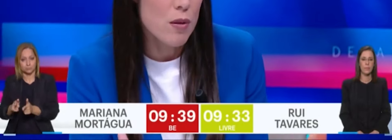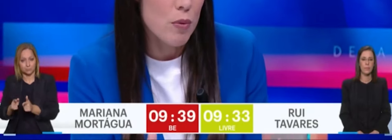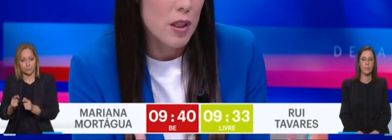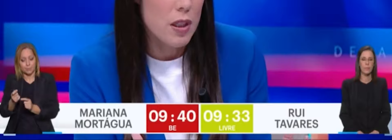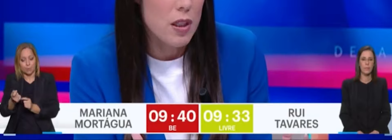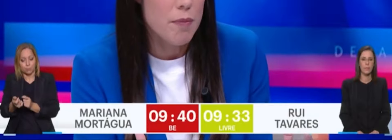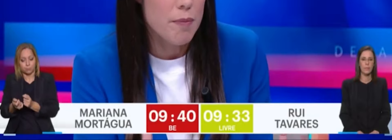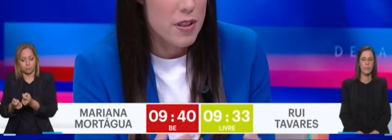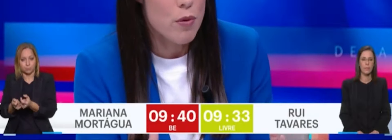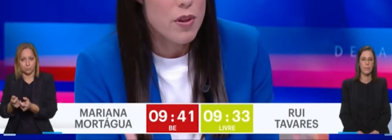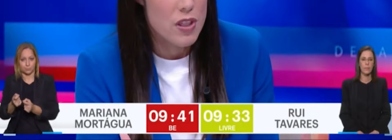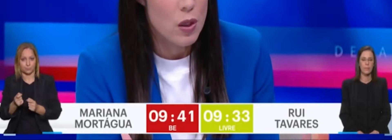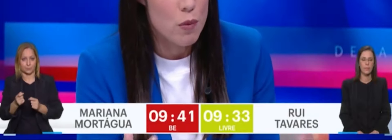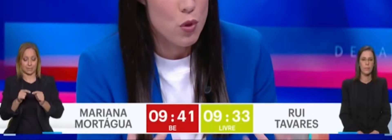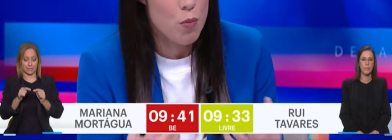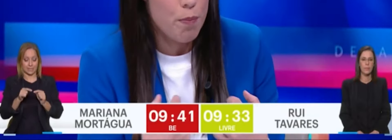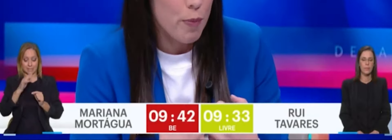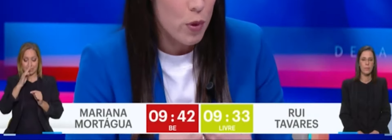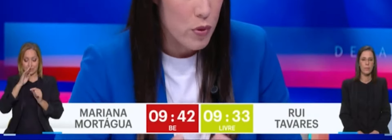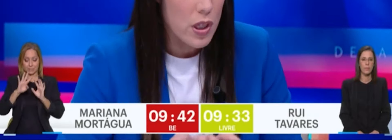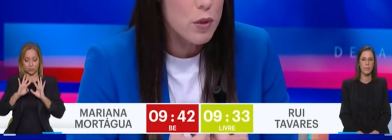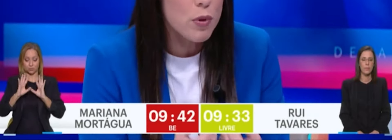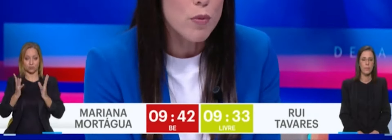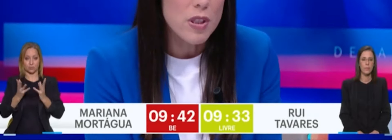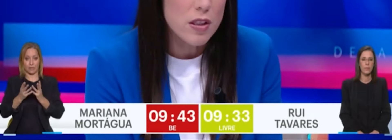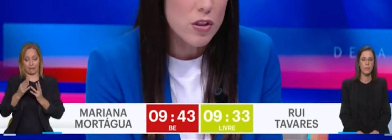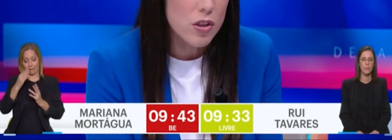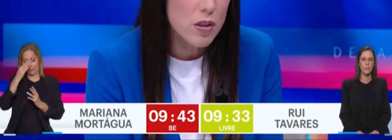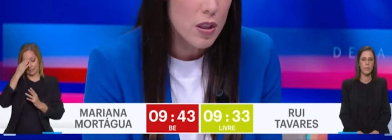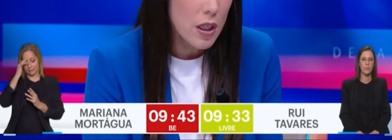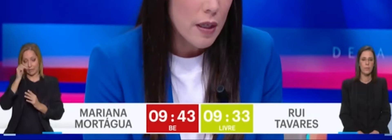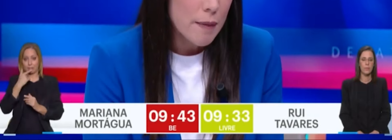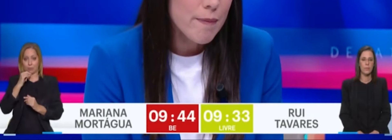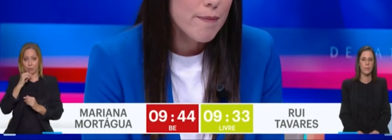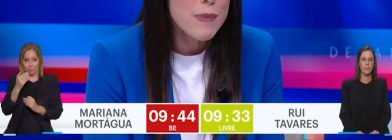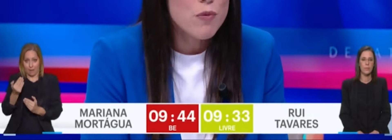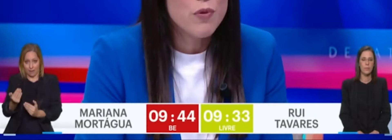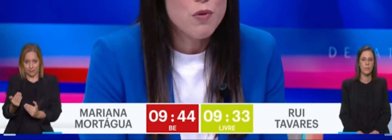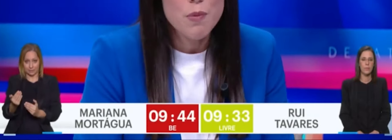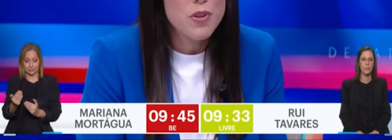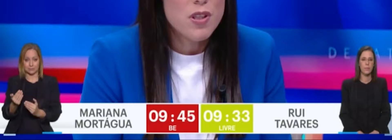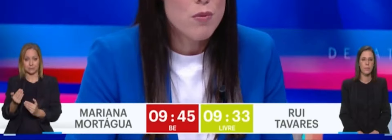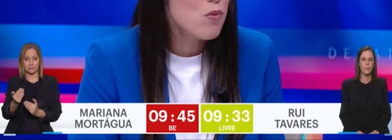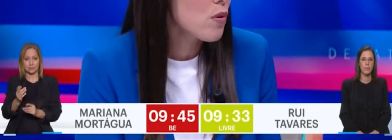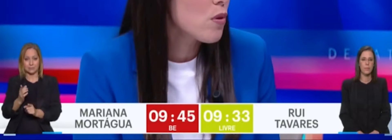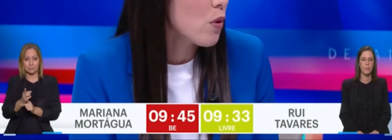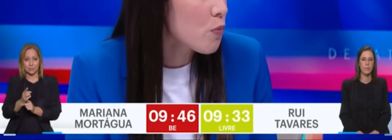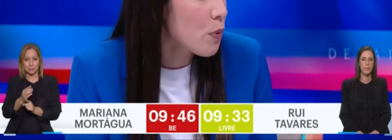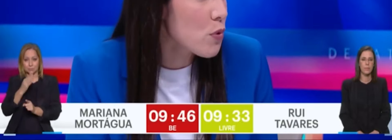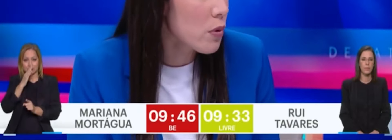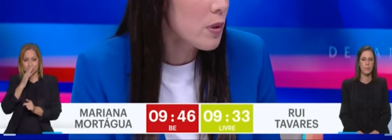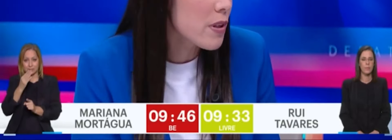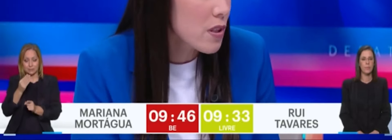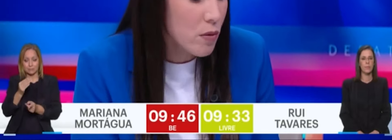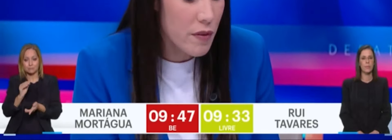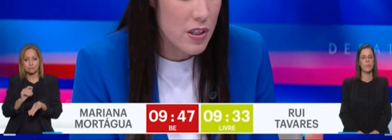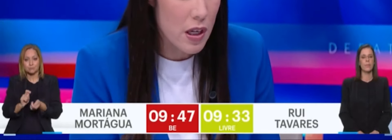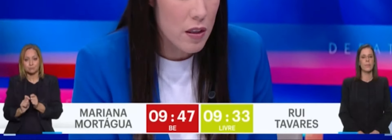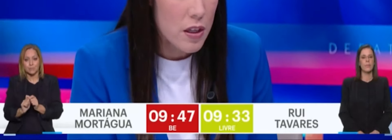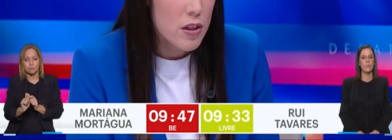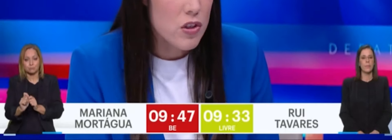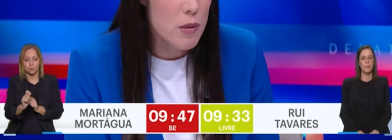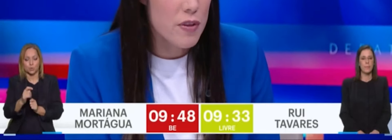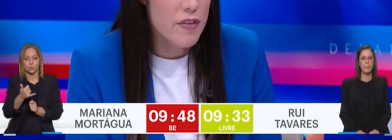implementação do rbi para ser Universal como o seu próprio conceito e nome existe mesmo que se fosse uma prestação de 200 € por pessoa e para ser